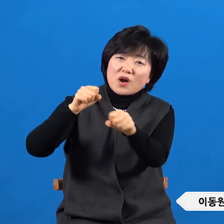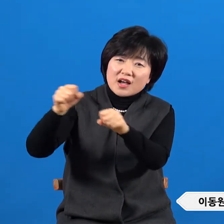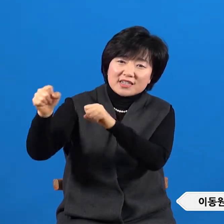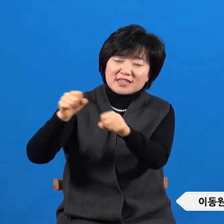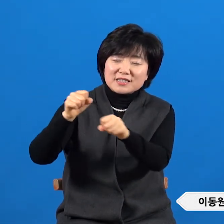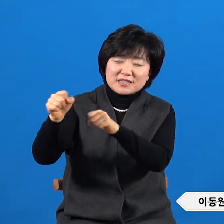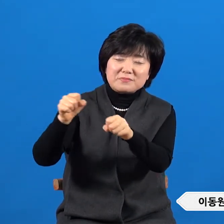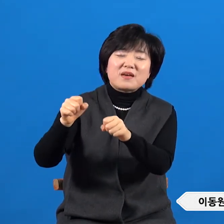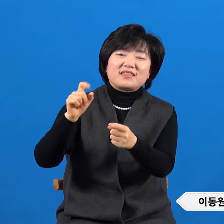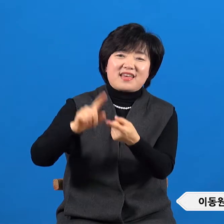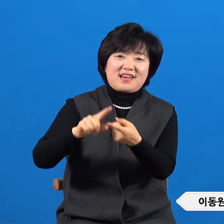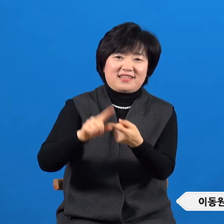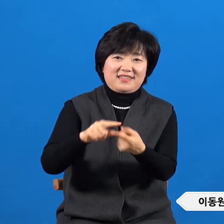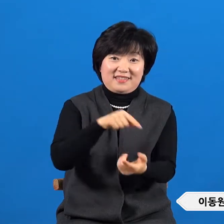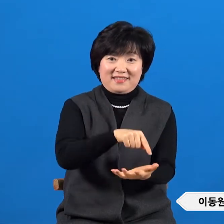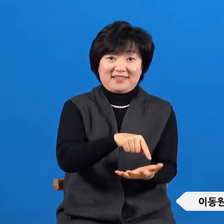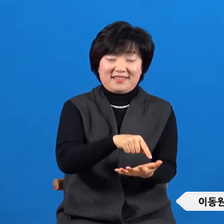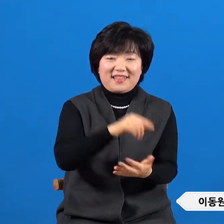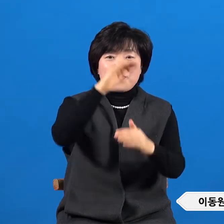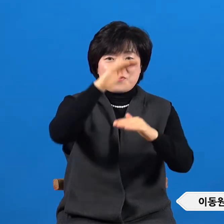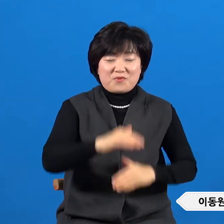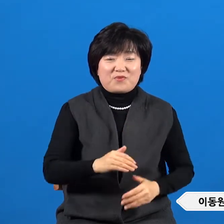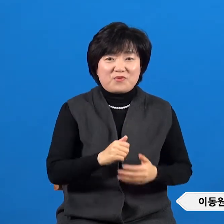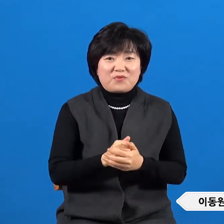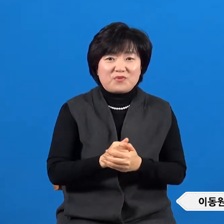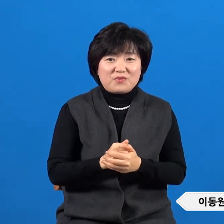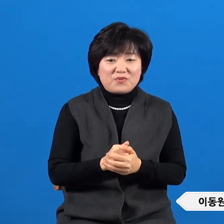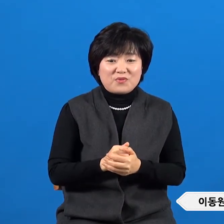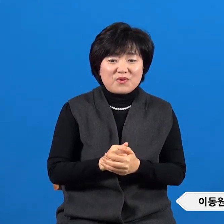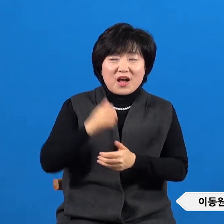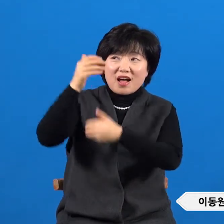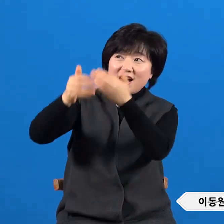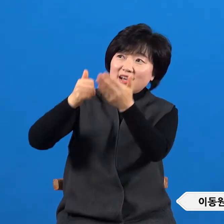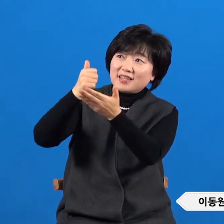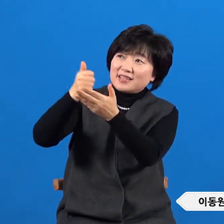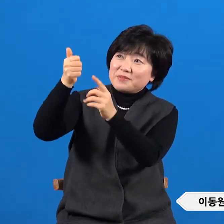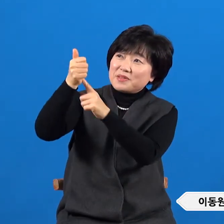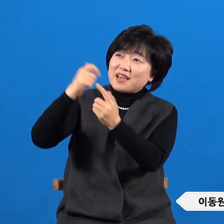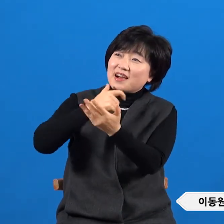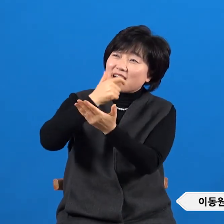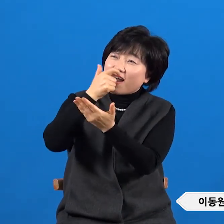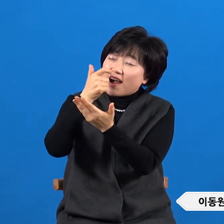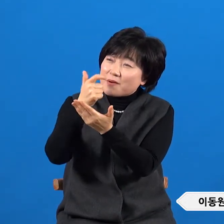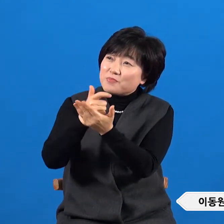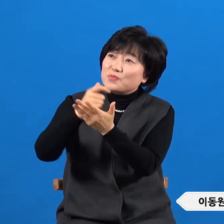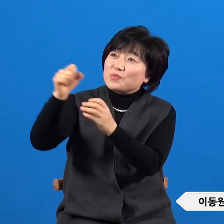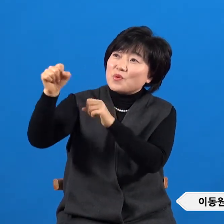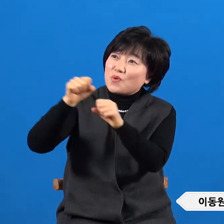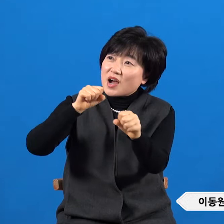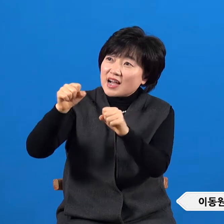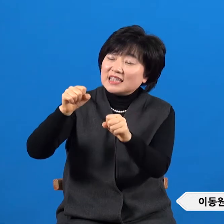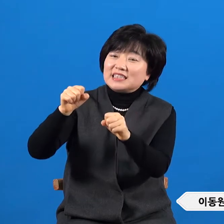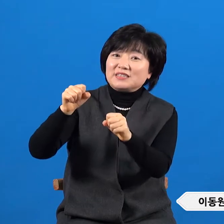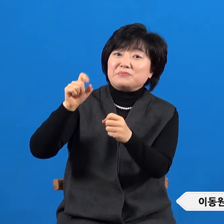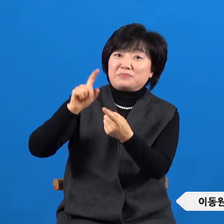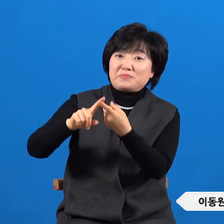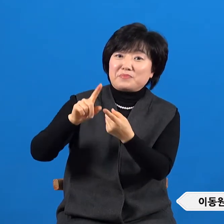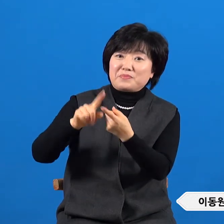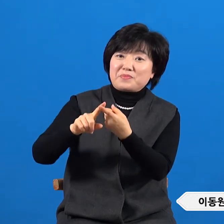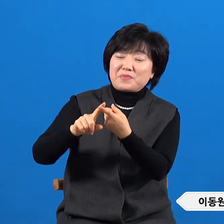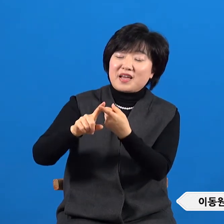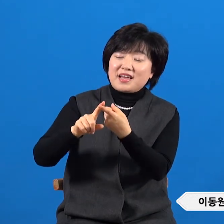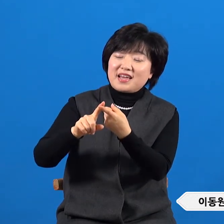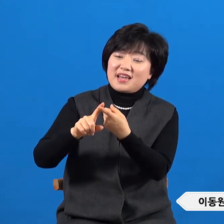감동하심의 차원을 보여주고 있습니다. 하나님이 사람들을 감동할 때 그 감동의 차원,